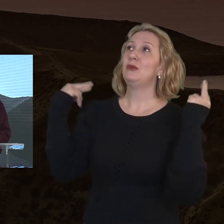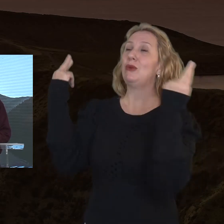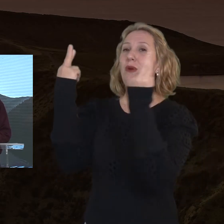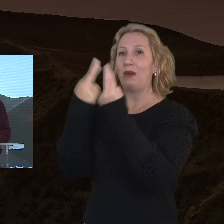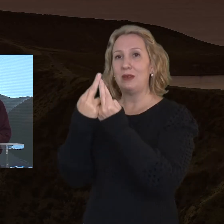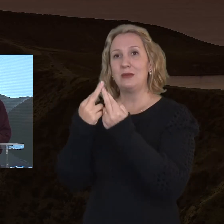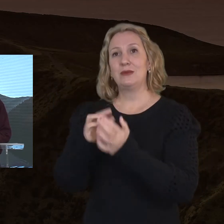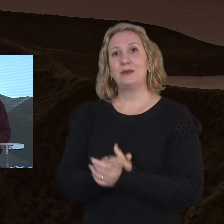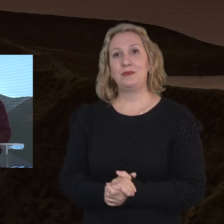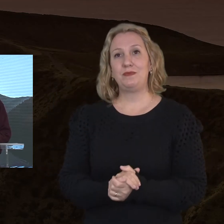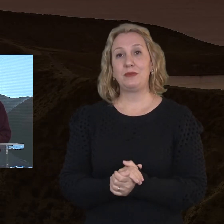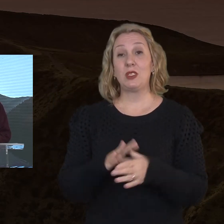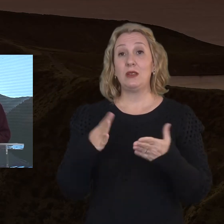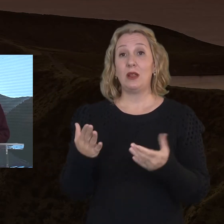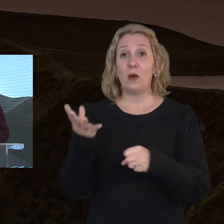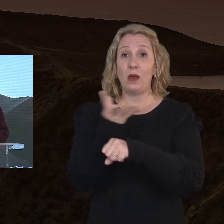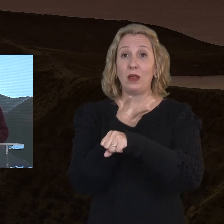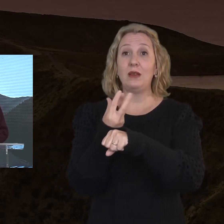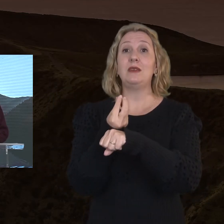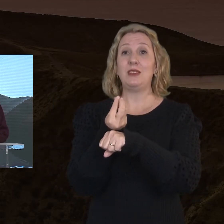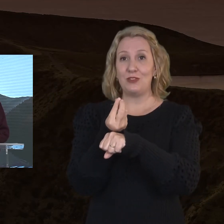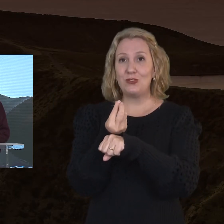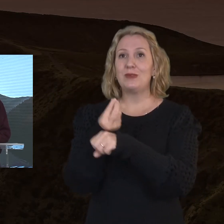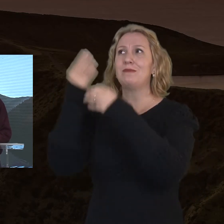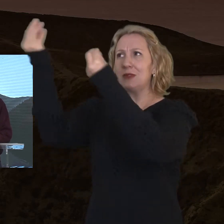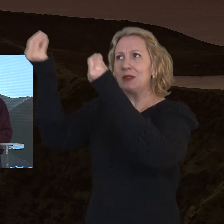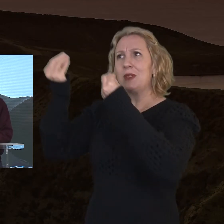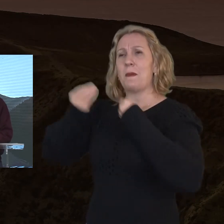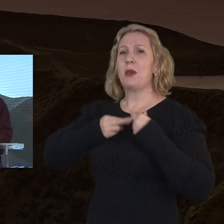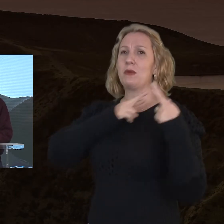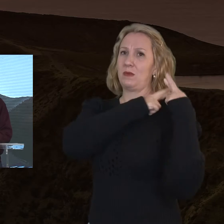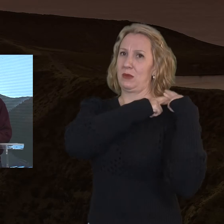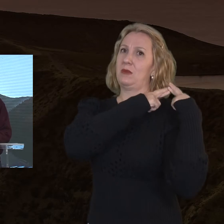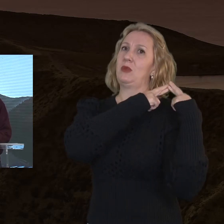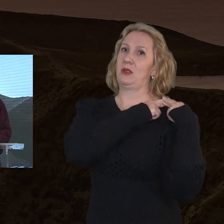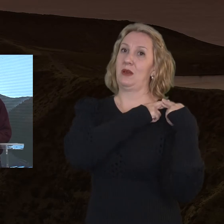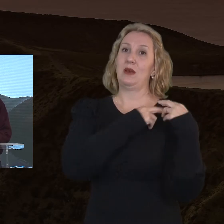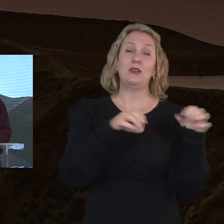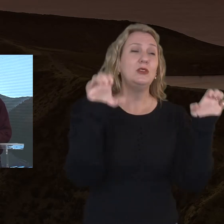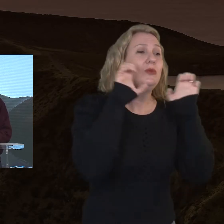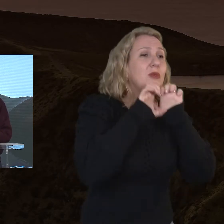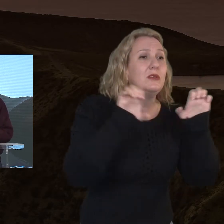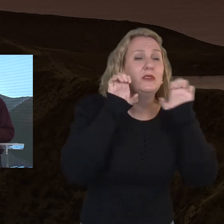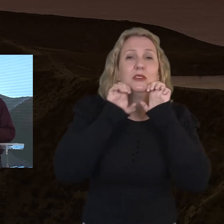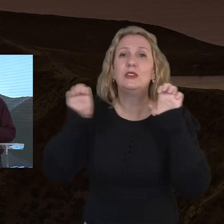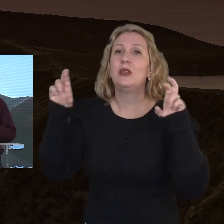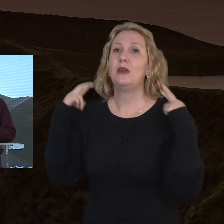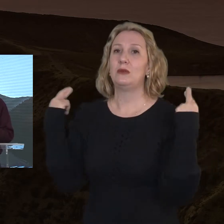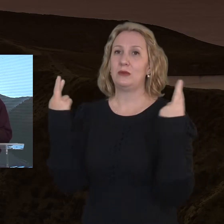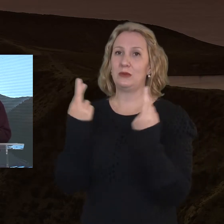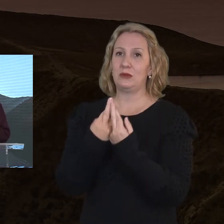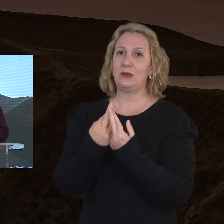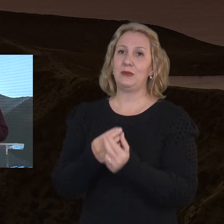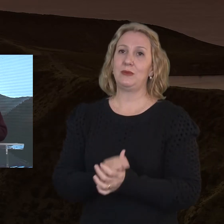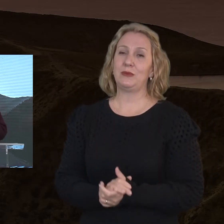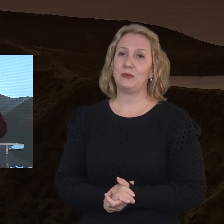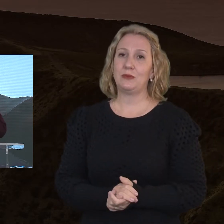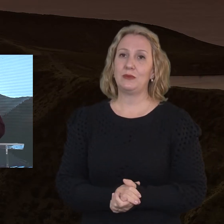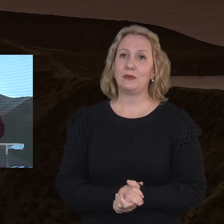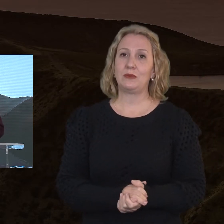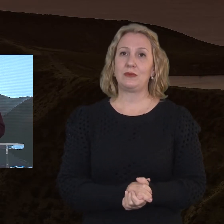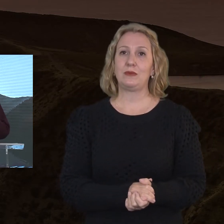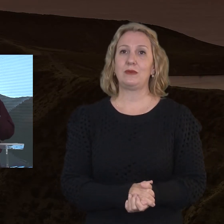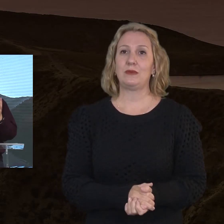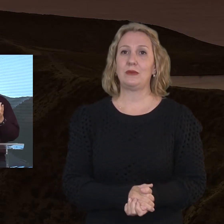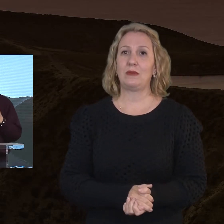a missão de deus a comissão de deus de pregar o evangelho do reino louvado seja o senhor agora eu quero fazer alguma